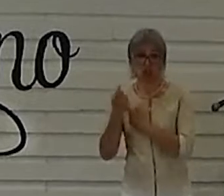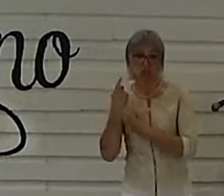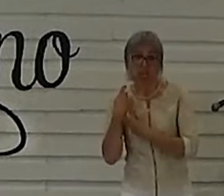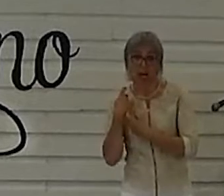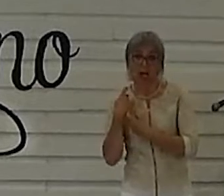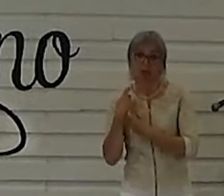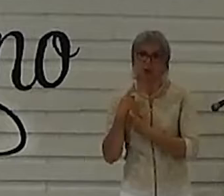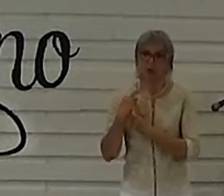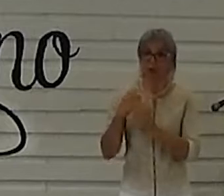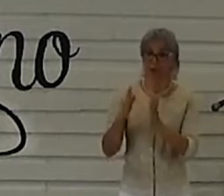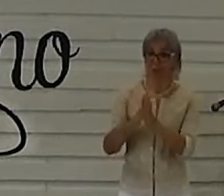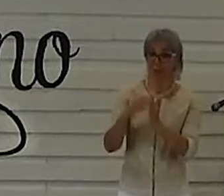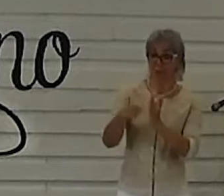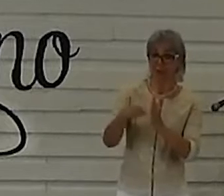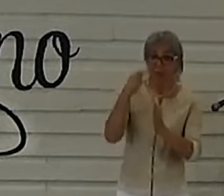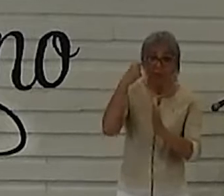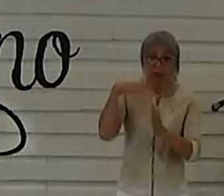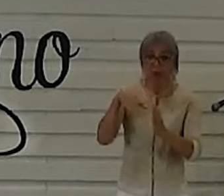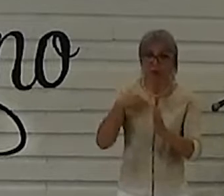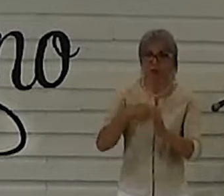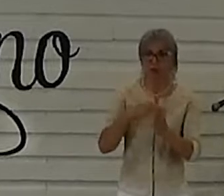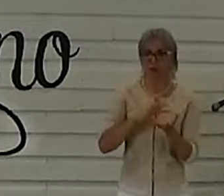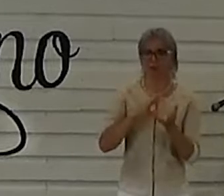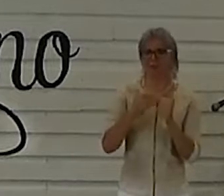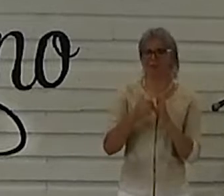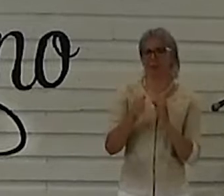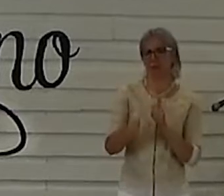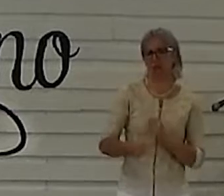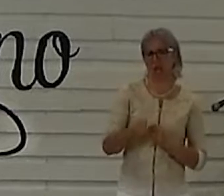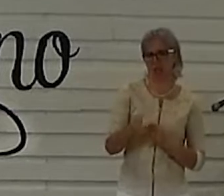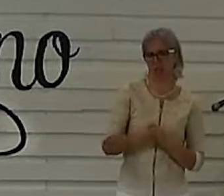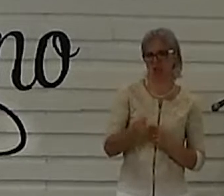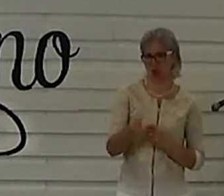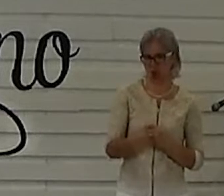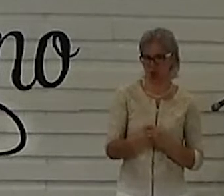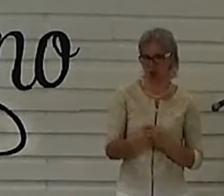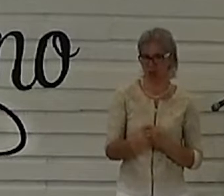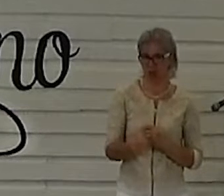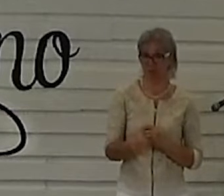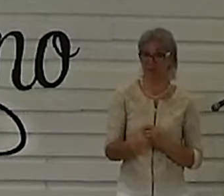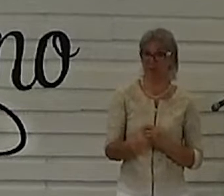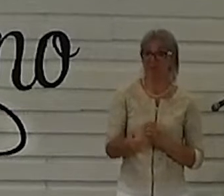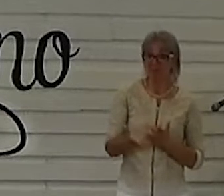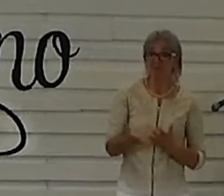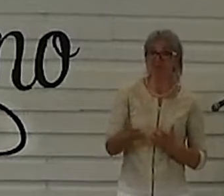pastore, quello che mi accompagnava piangeva dalle lacrime, non sapevo che avevo portato un pastore nel mio pulmino.